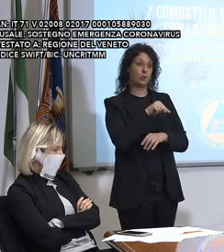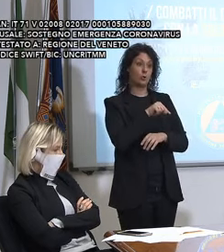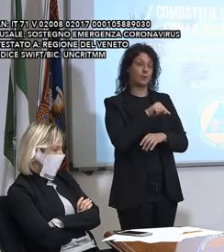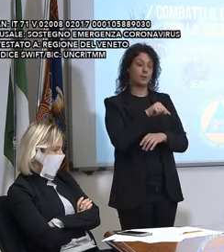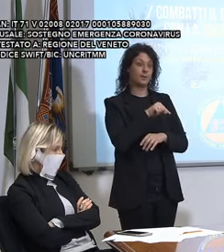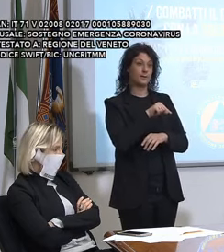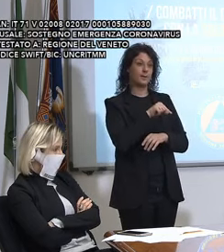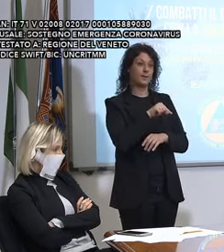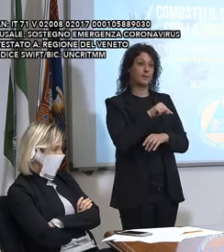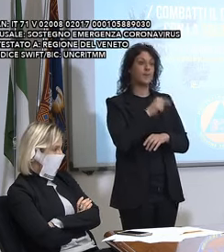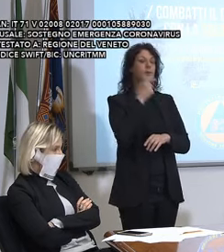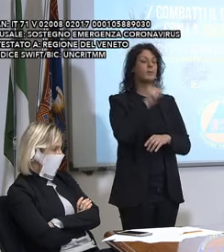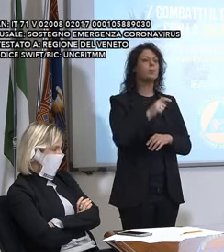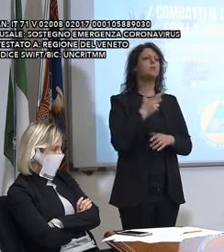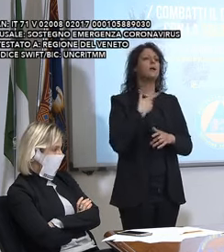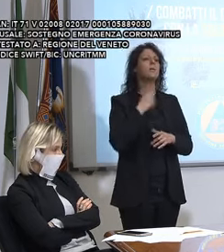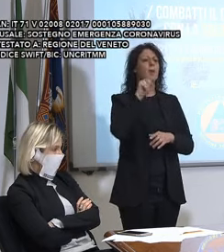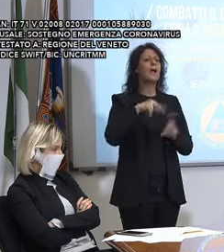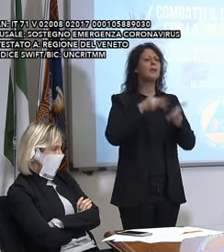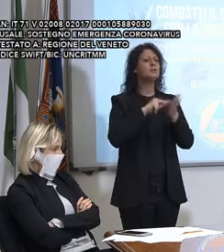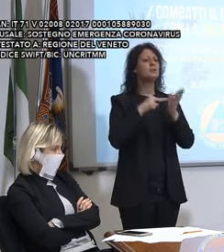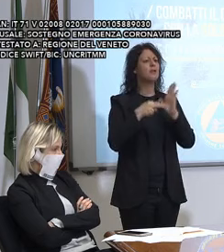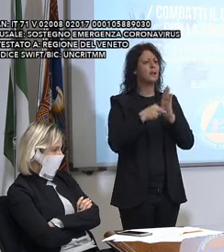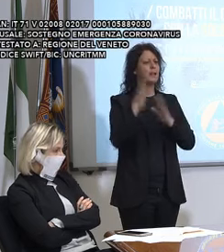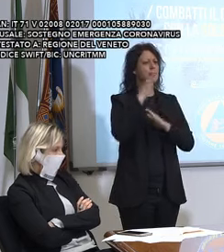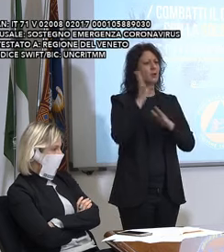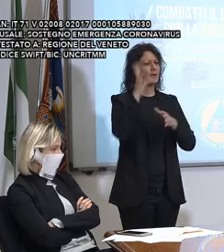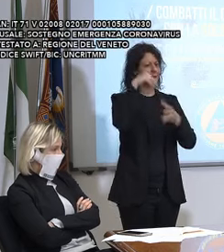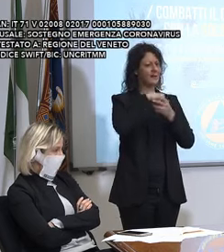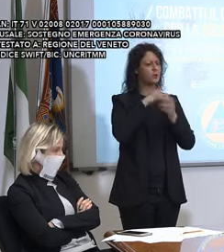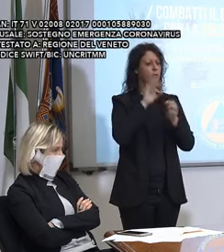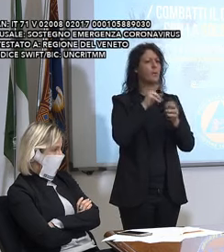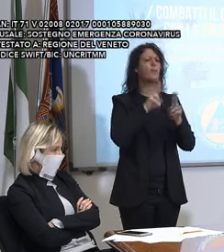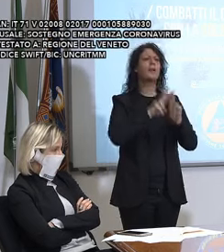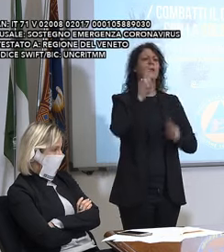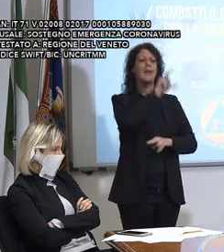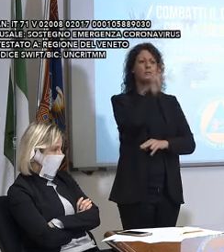anche l'ingegner Gubian all'interno del tavolo nazionale